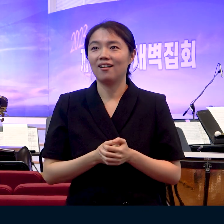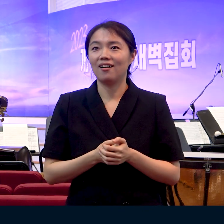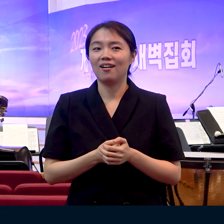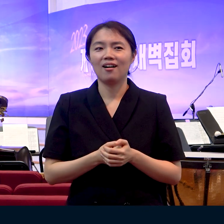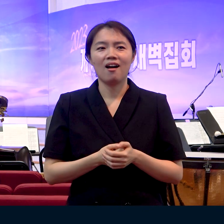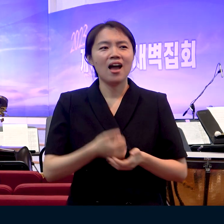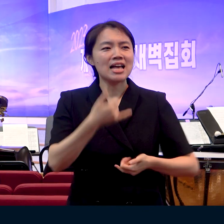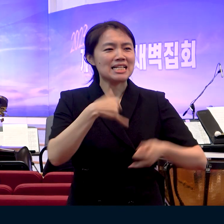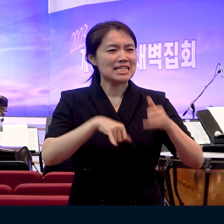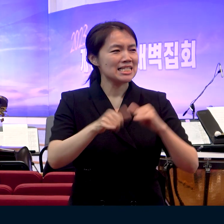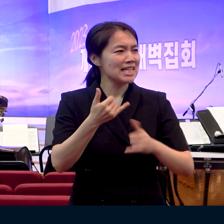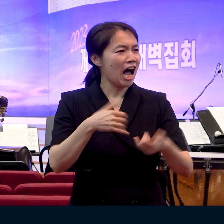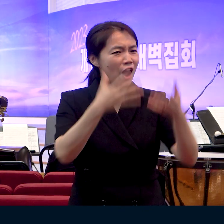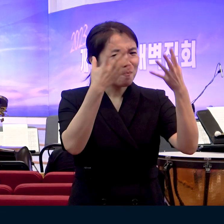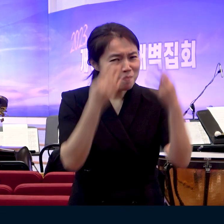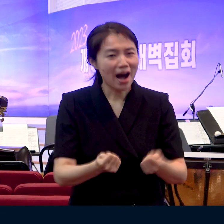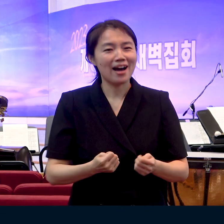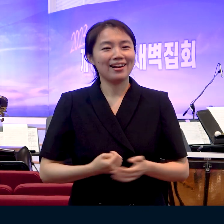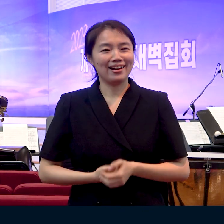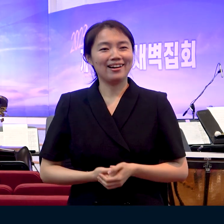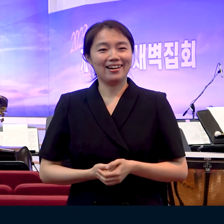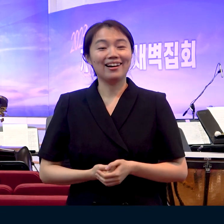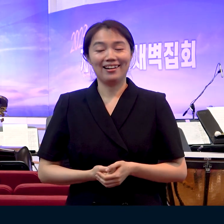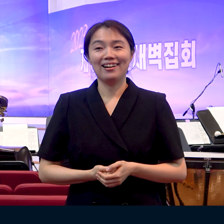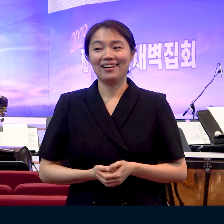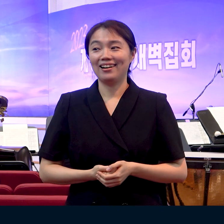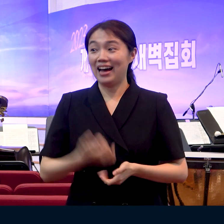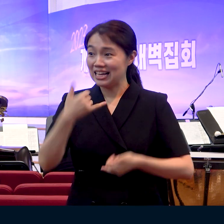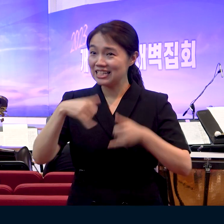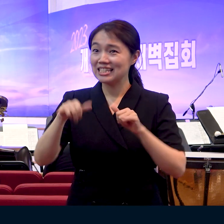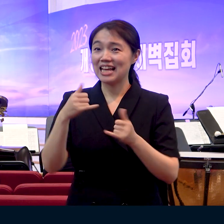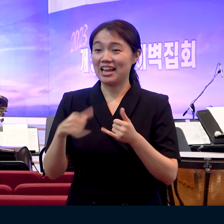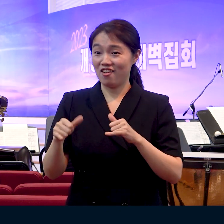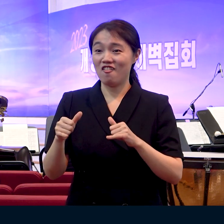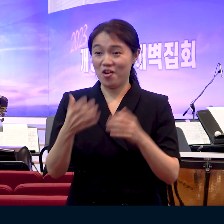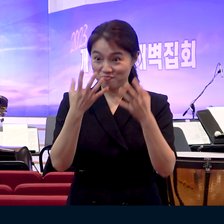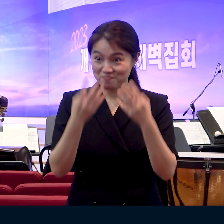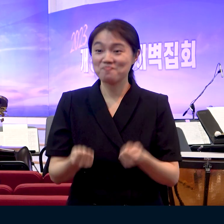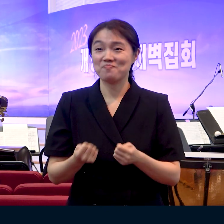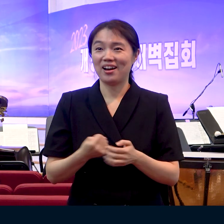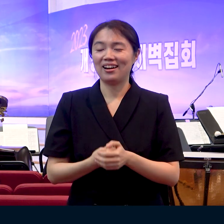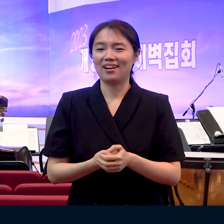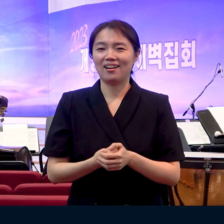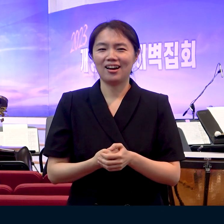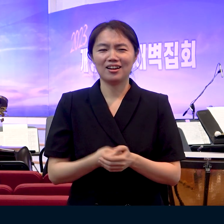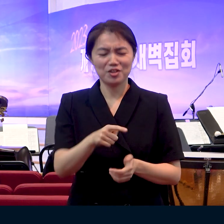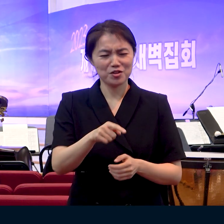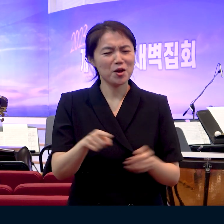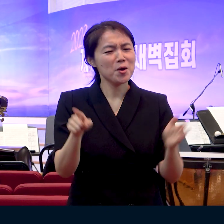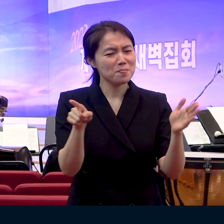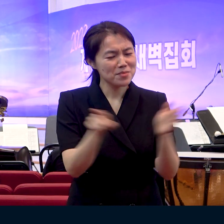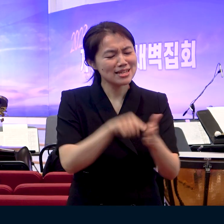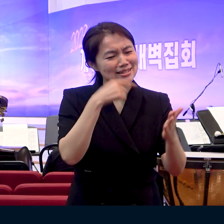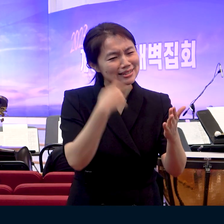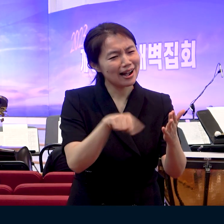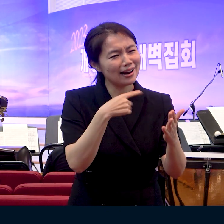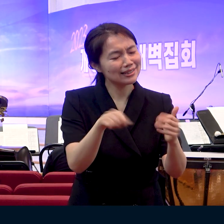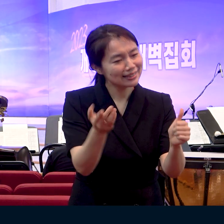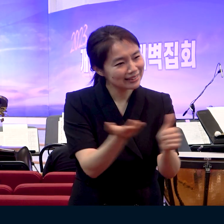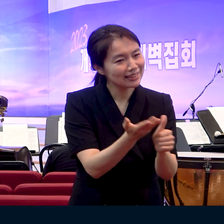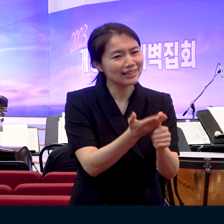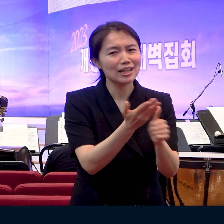교육부 아이들이 있다는 사실, 그들을 갖다가 정말 믿음으로 키울 수 있다는 것은요, 보통 특권이